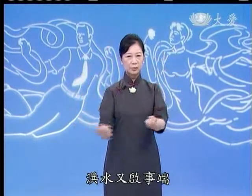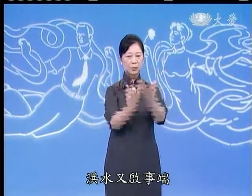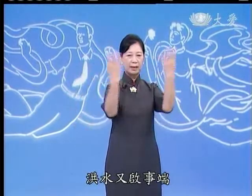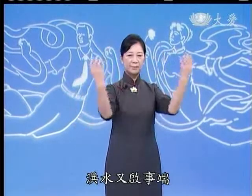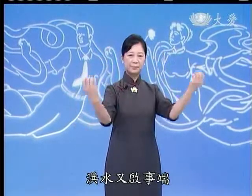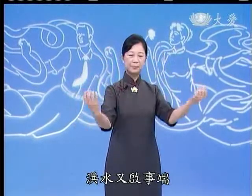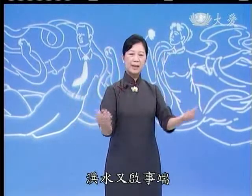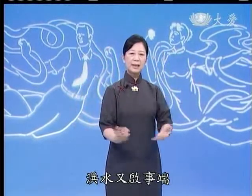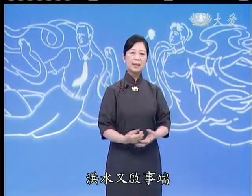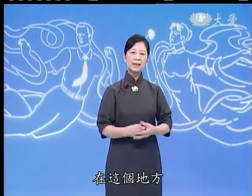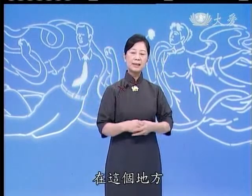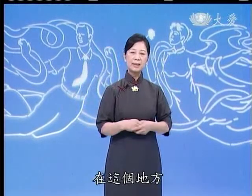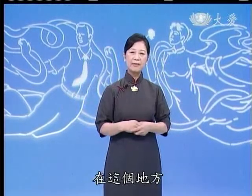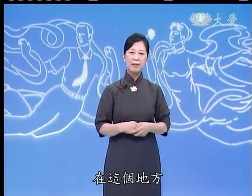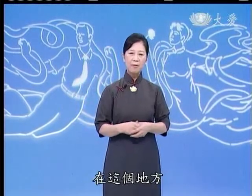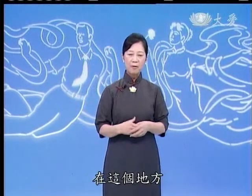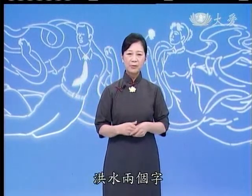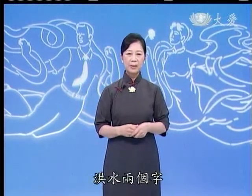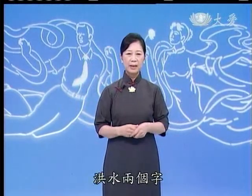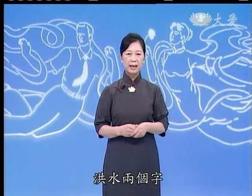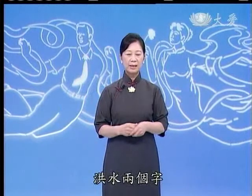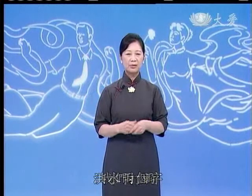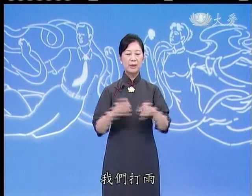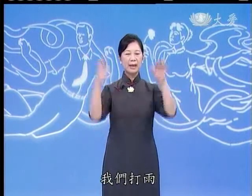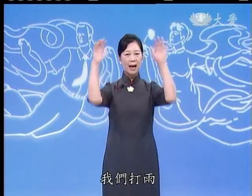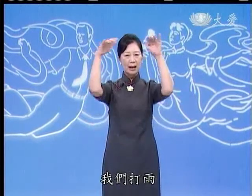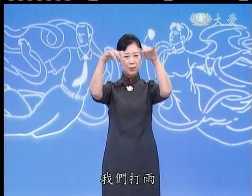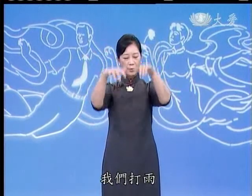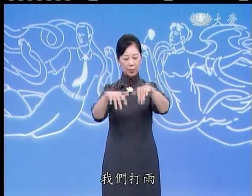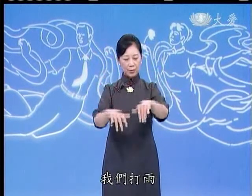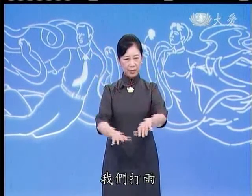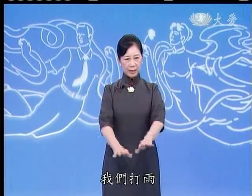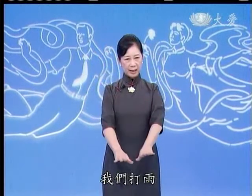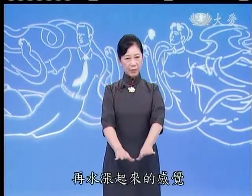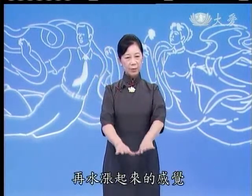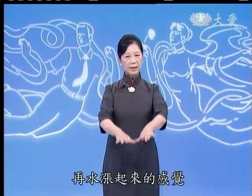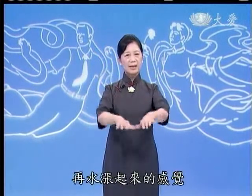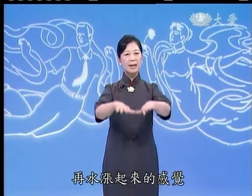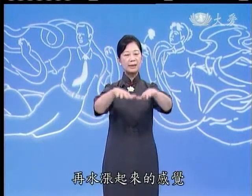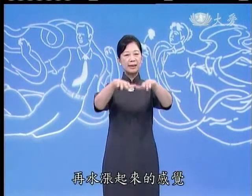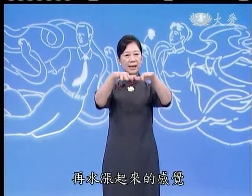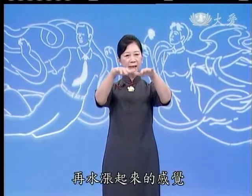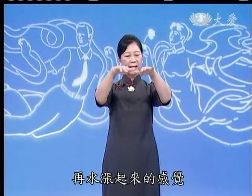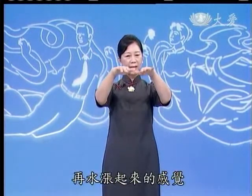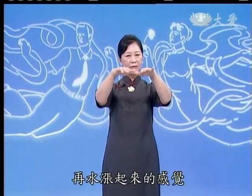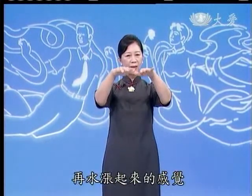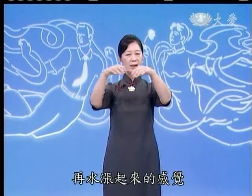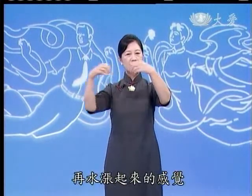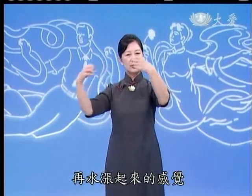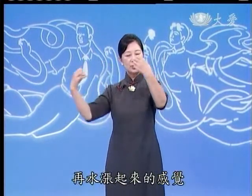段。那在这个地方，洪水两个字，我们打鱼在水涨起来的感觉，